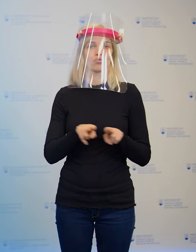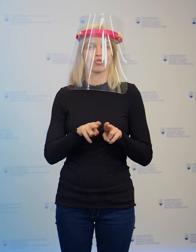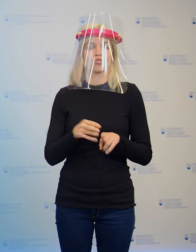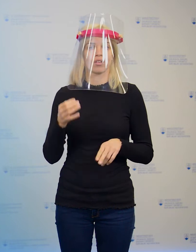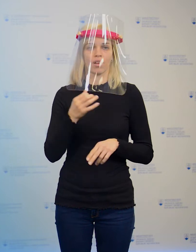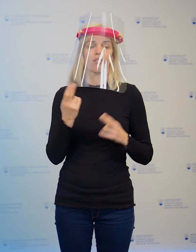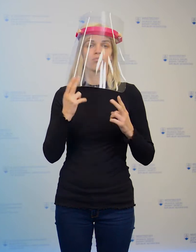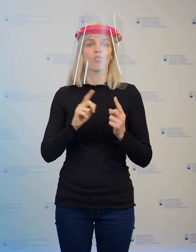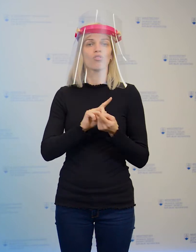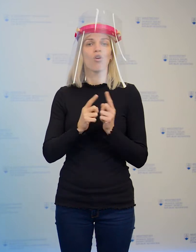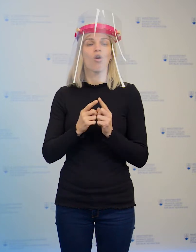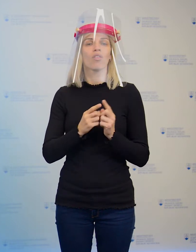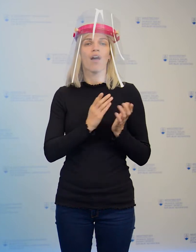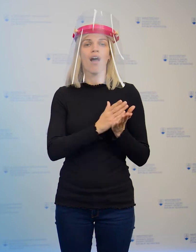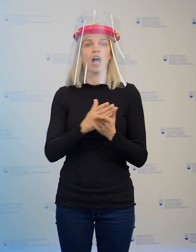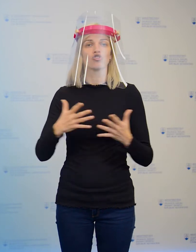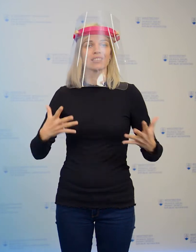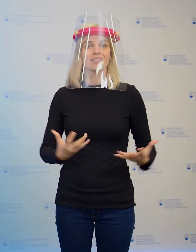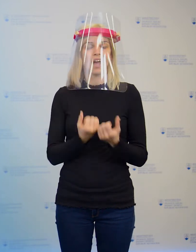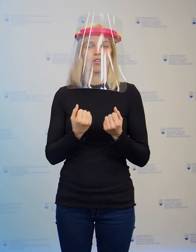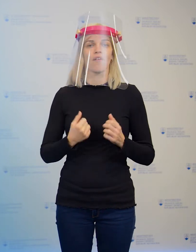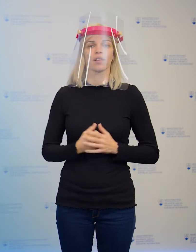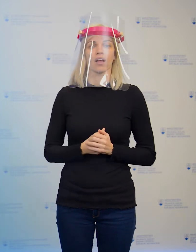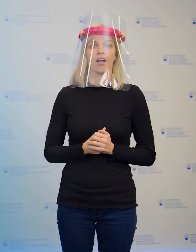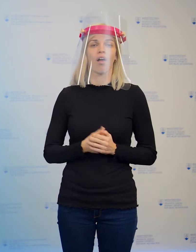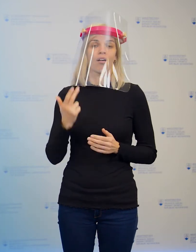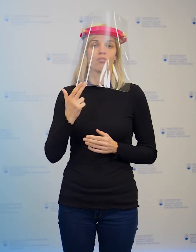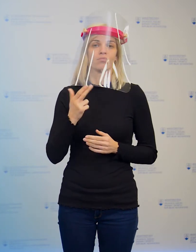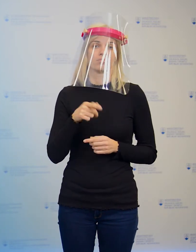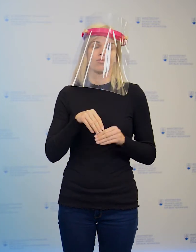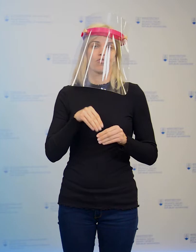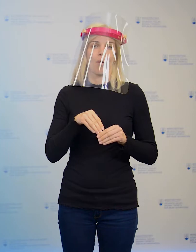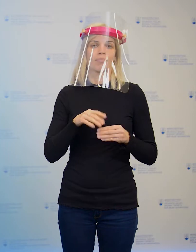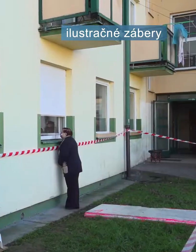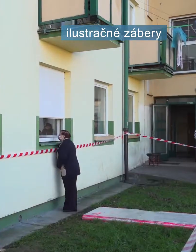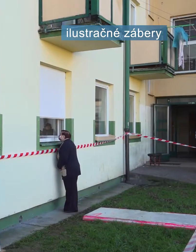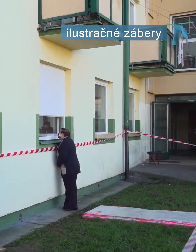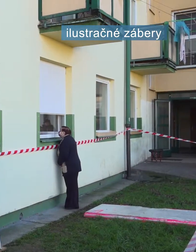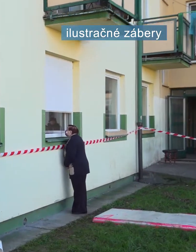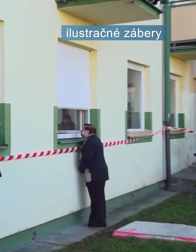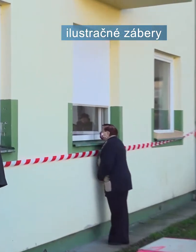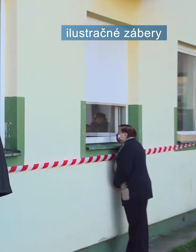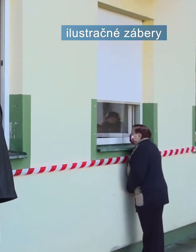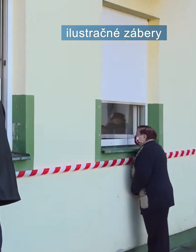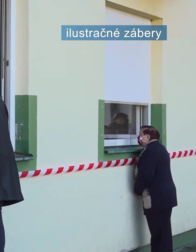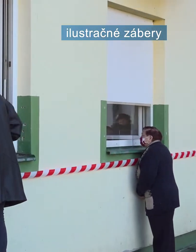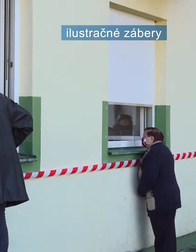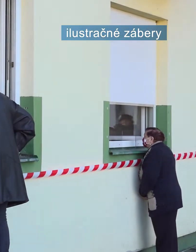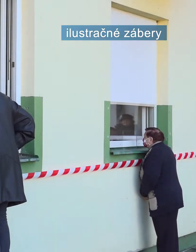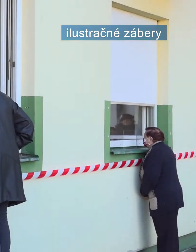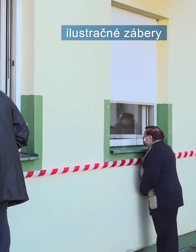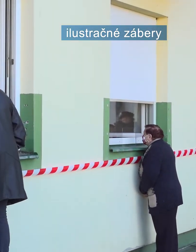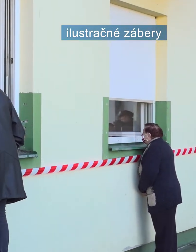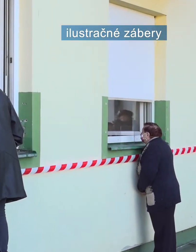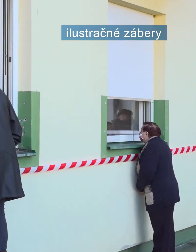dohode s jednotlivými zriadovateľmi bude predchádzať plošné školské pretestovanie. To by malo byť cez víkend 22.